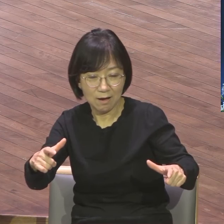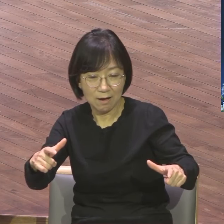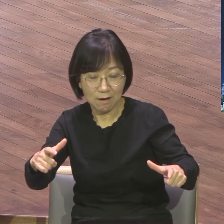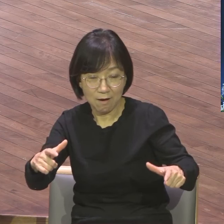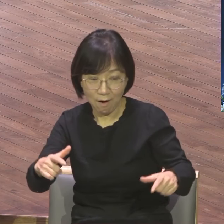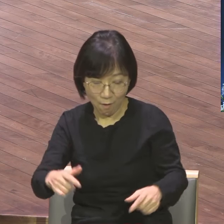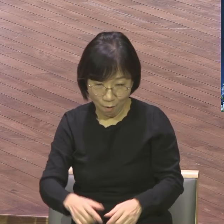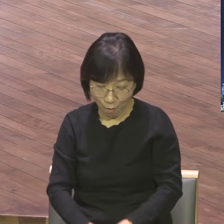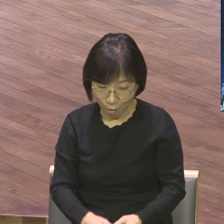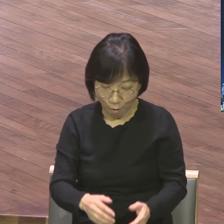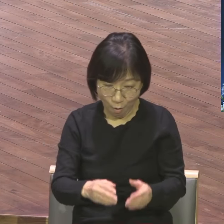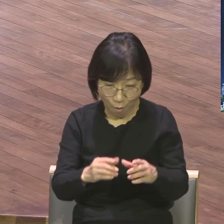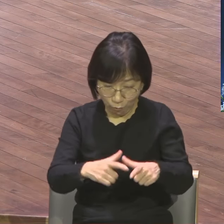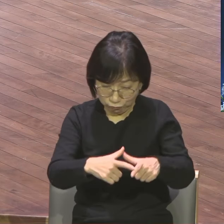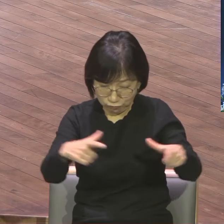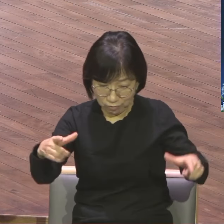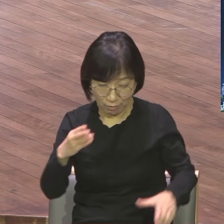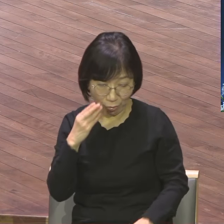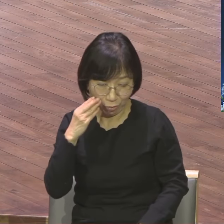빠져버려요.